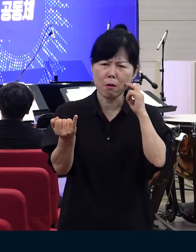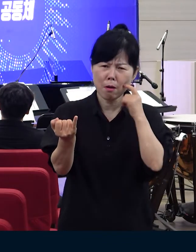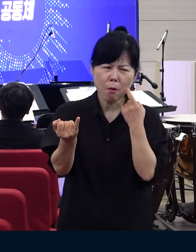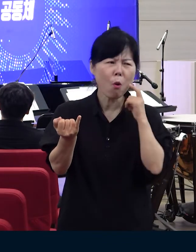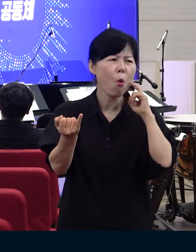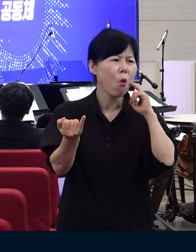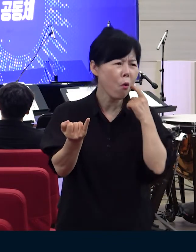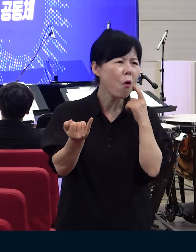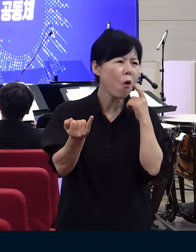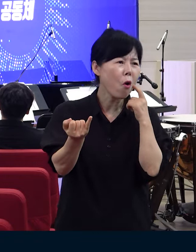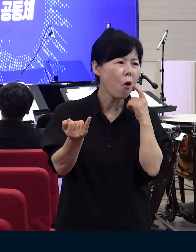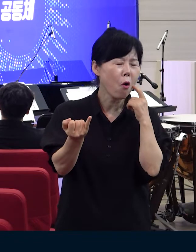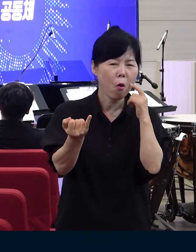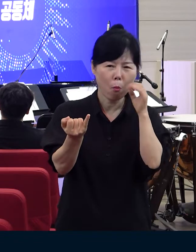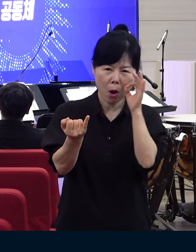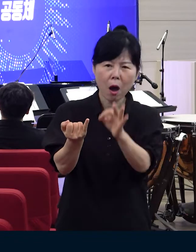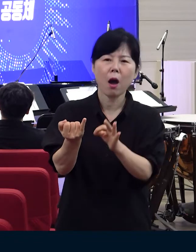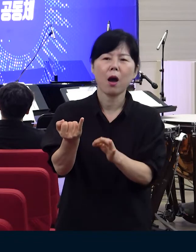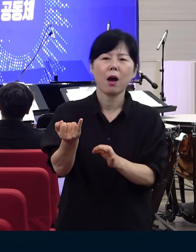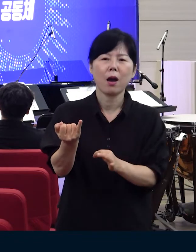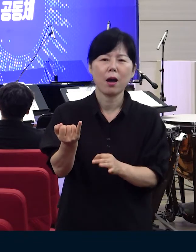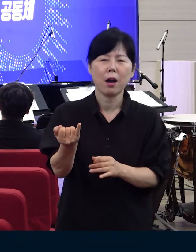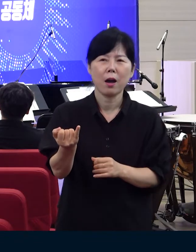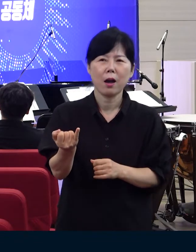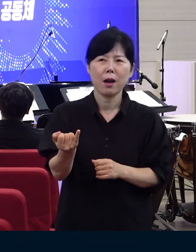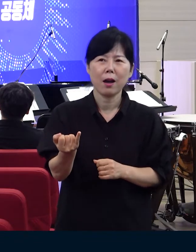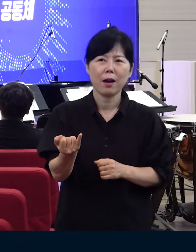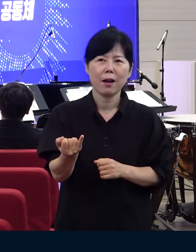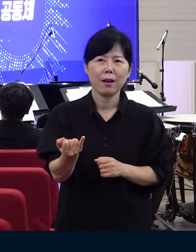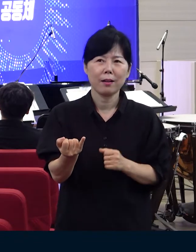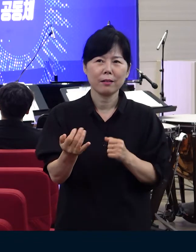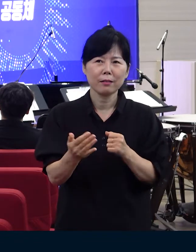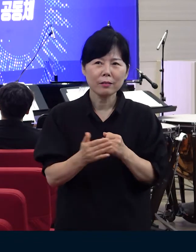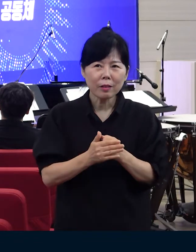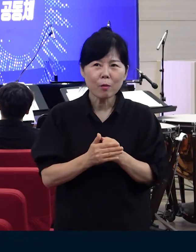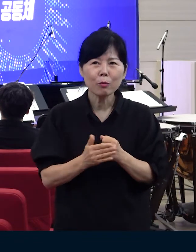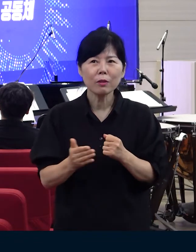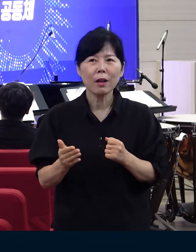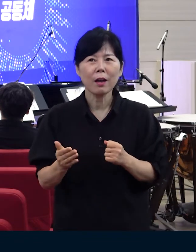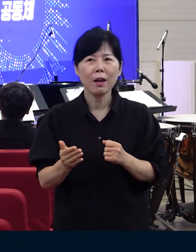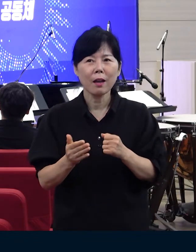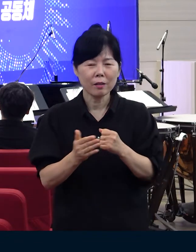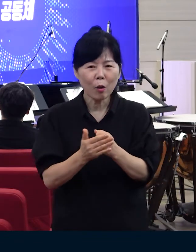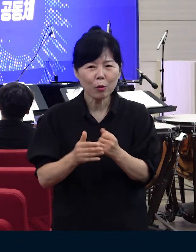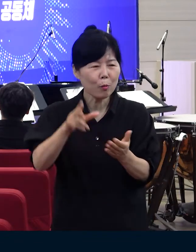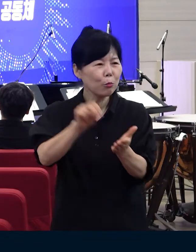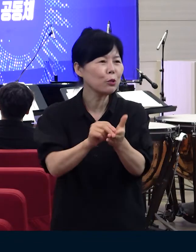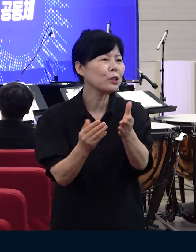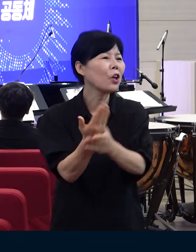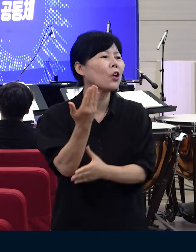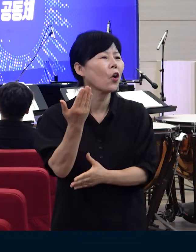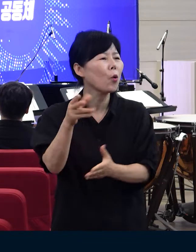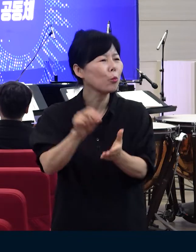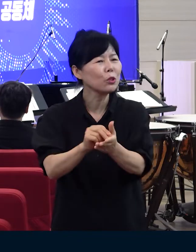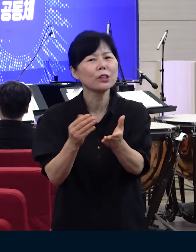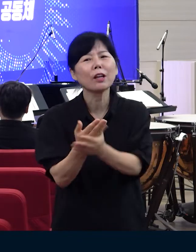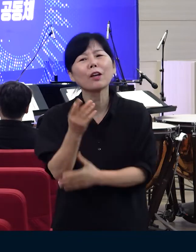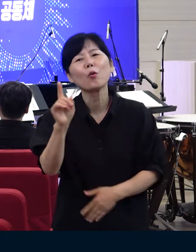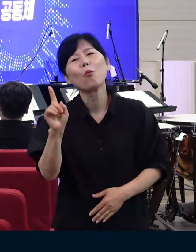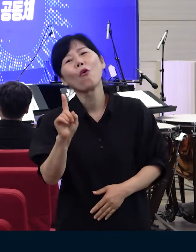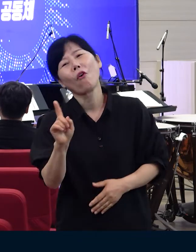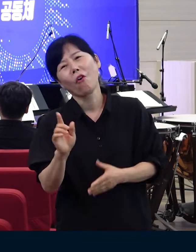미모에 대한 그들의 반응이 정말 뜨거웠습니다. 그래서 이것이 아주 일이 더 커지고 말았을 정도로 그렇게 일이